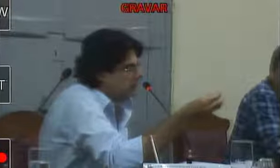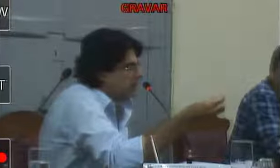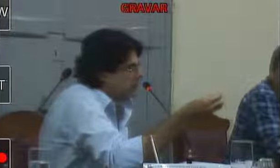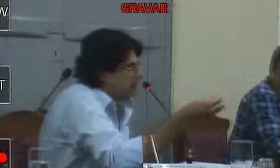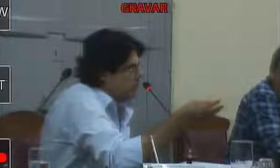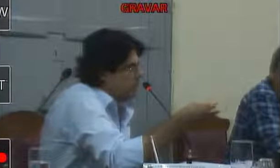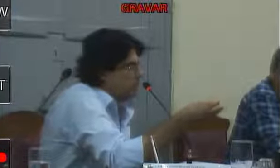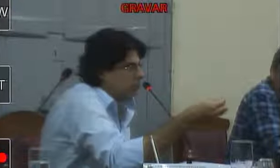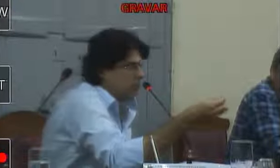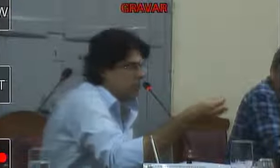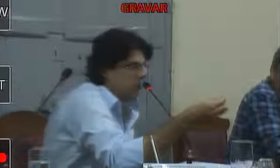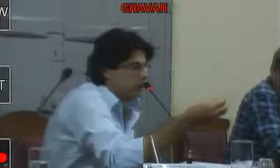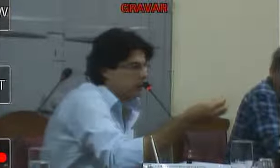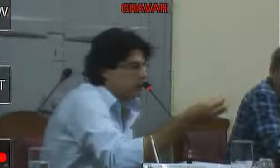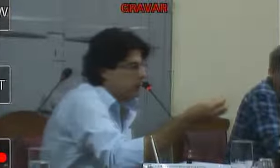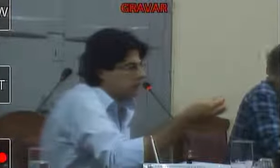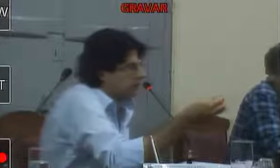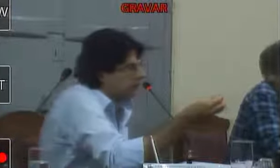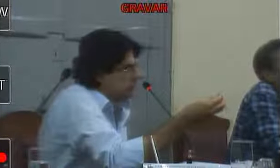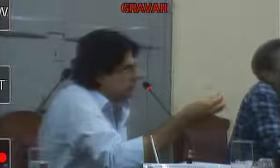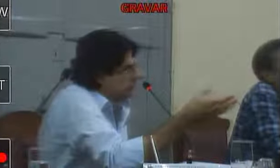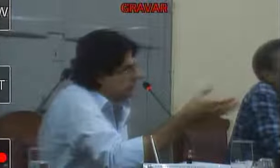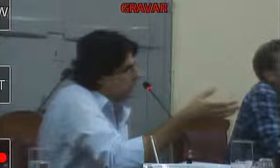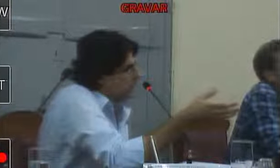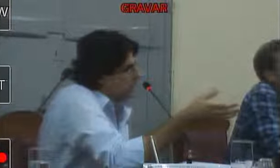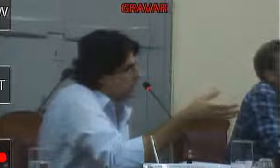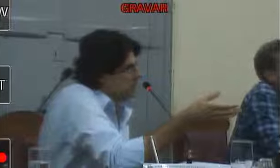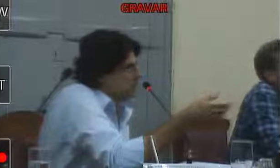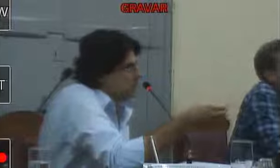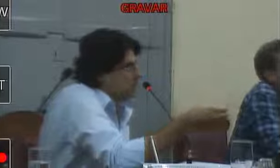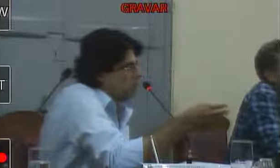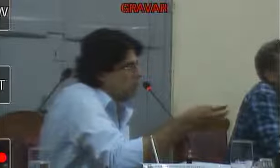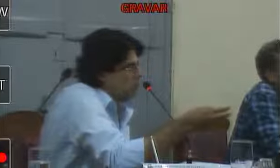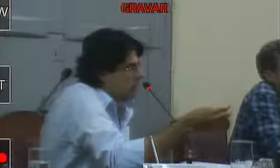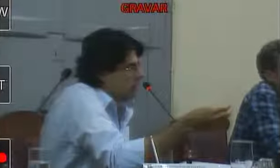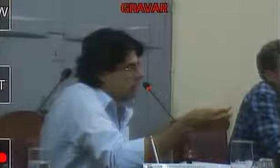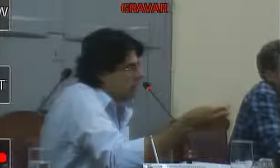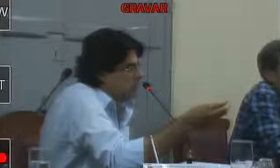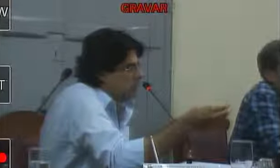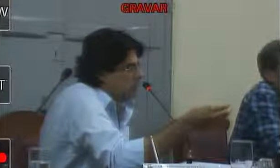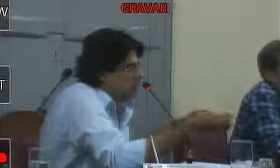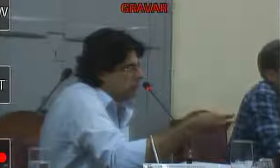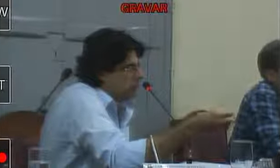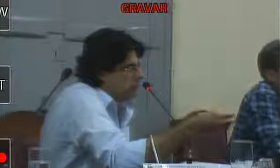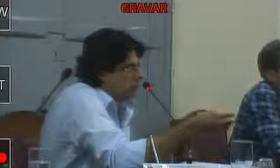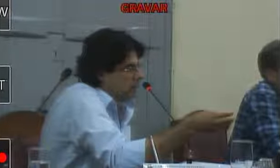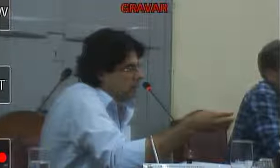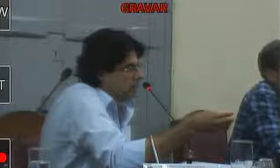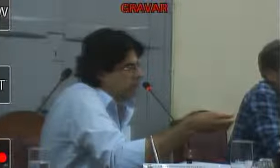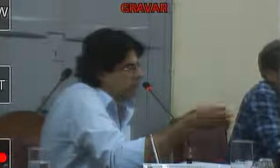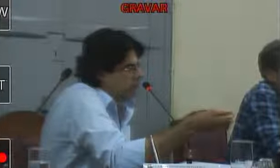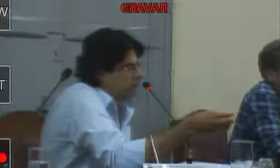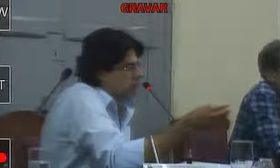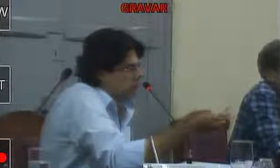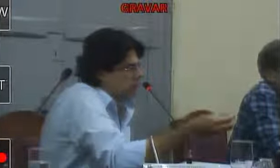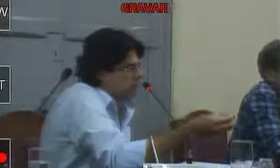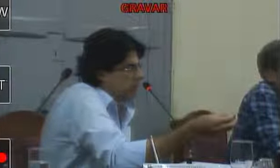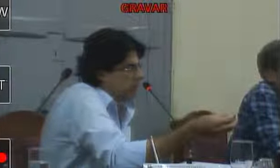quem que ouve as reclamações são a gente, saber o porquê que em Conservatória